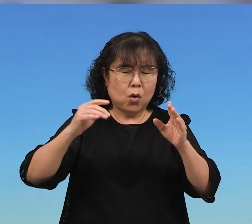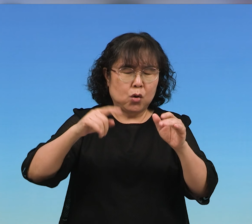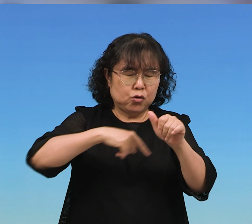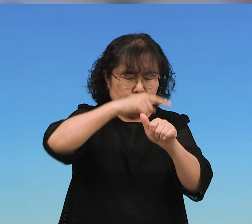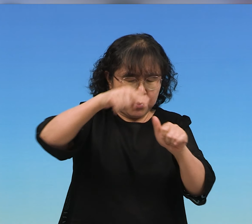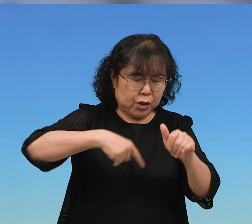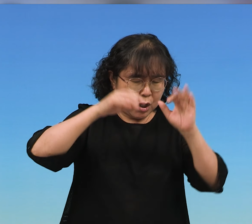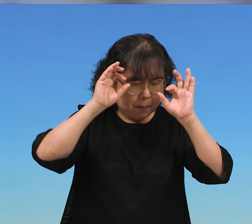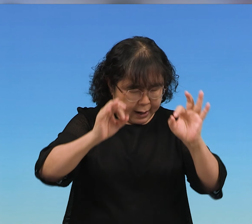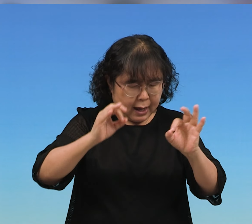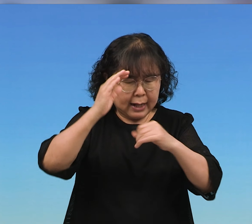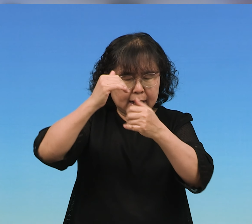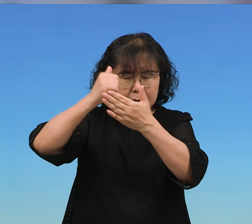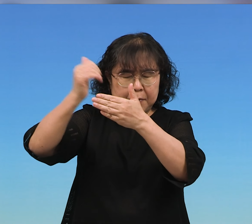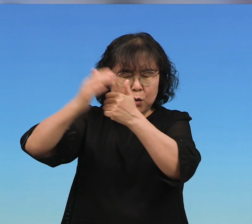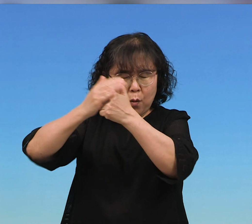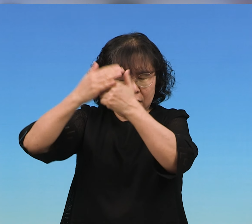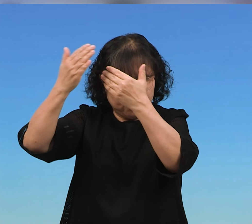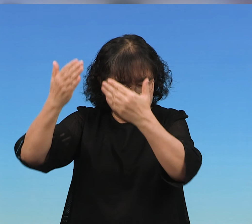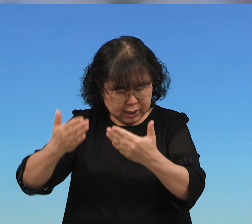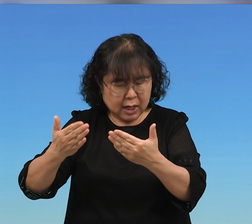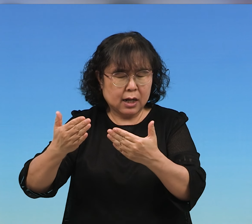애워싸고 있는 군사를 보내주셨다.